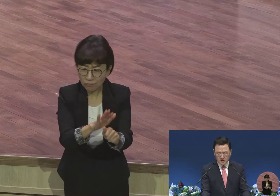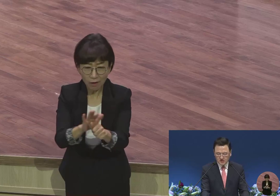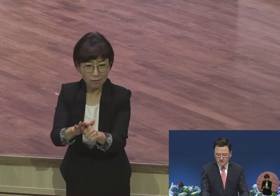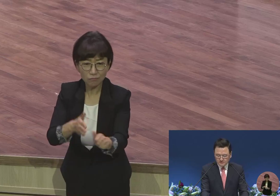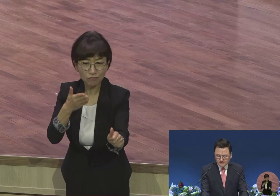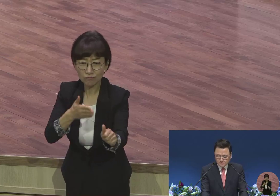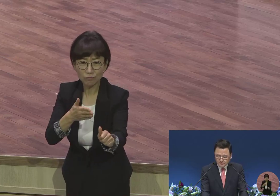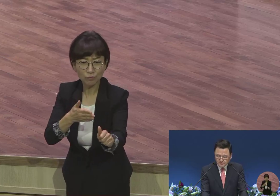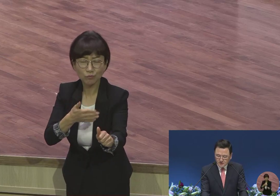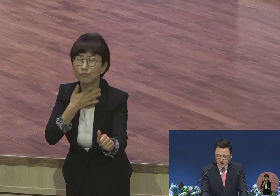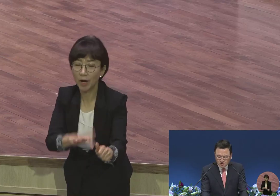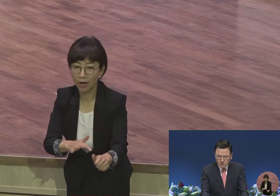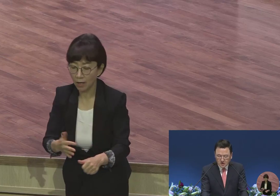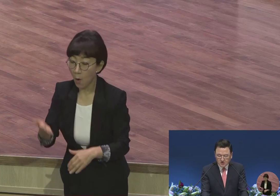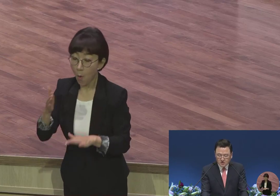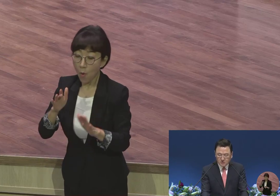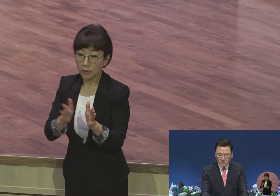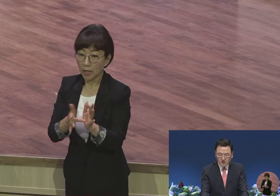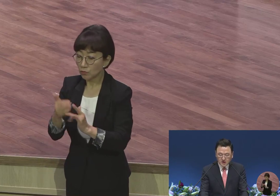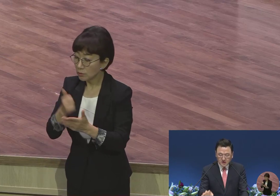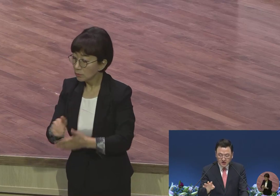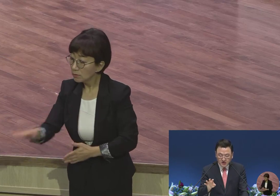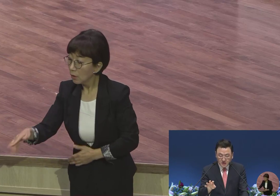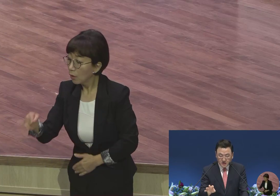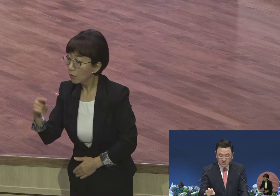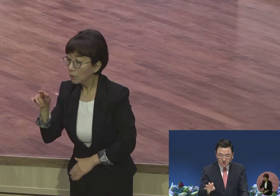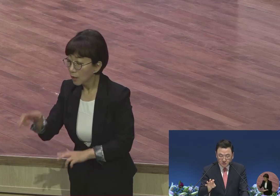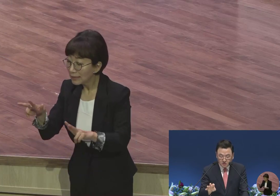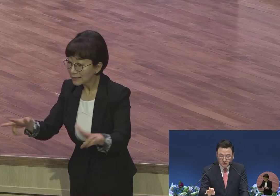묻지도 않습니다. 은혼자 않으시고